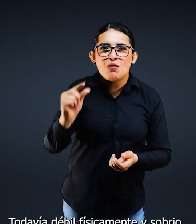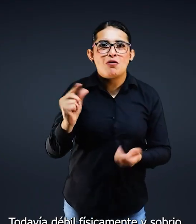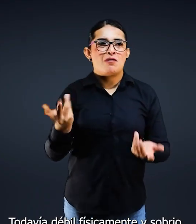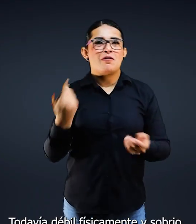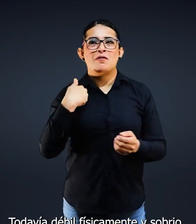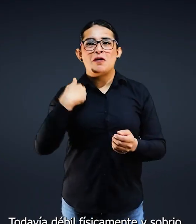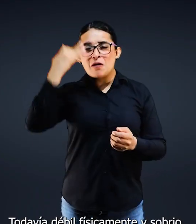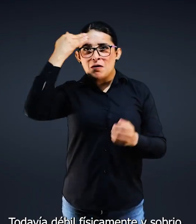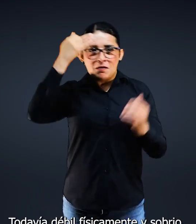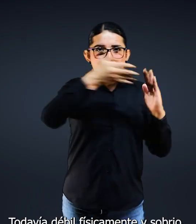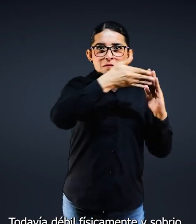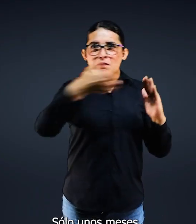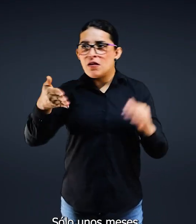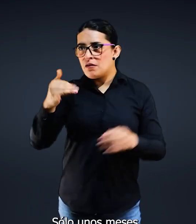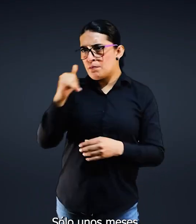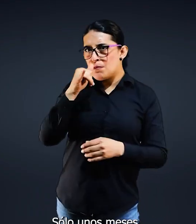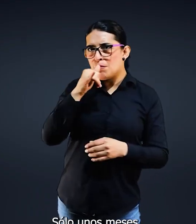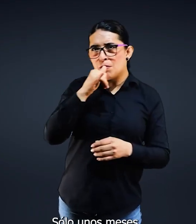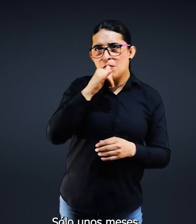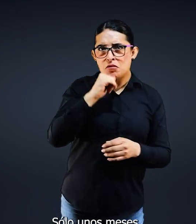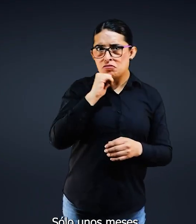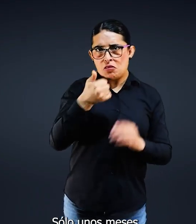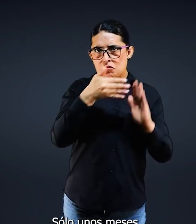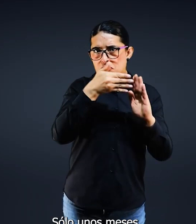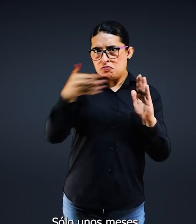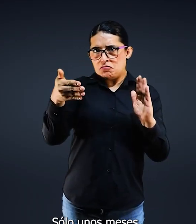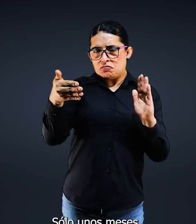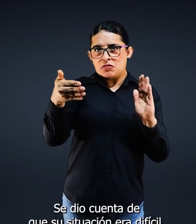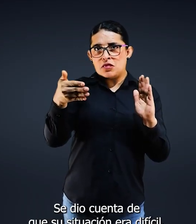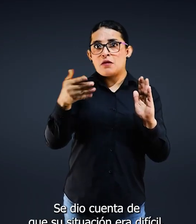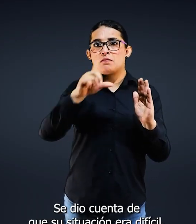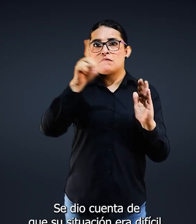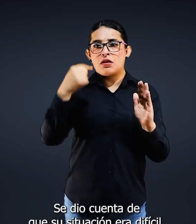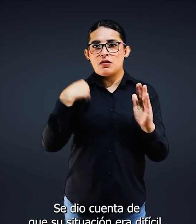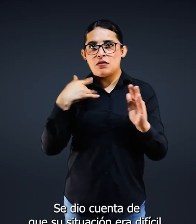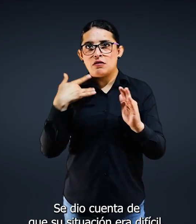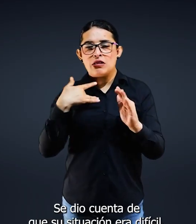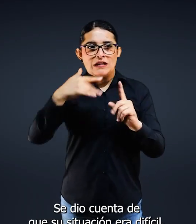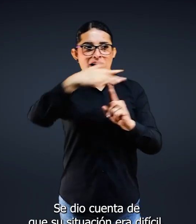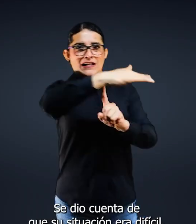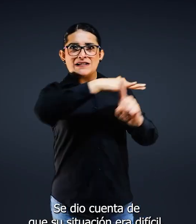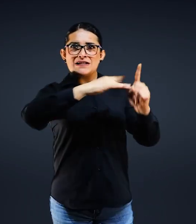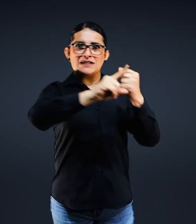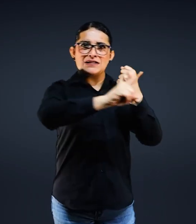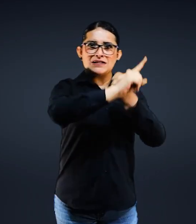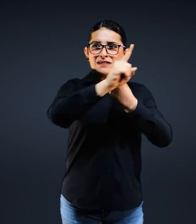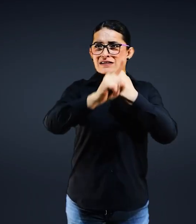Todavía débil físicamente y sobrio solo unos meses, se dio cuenta de que su situación era difícil.